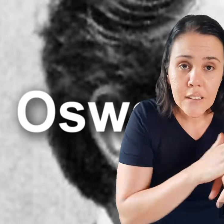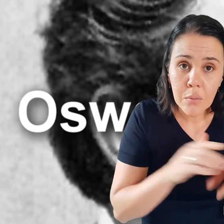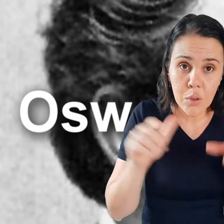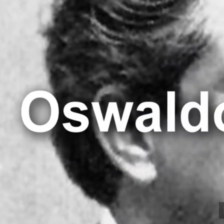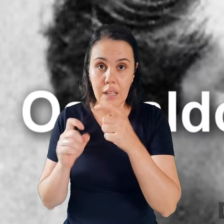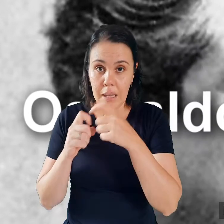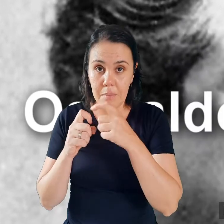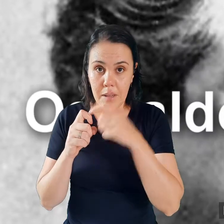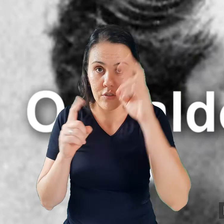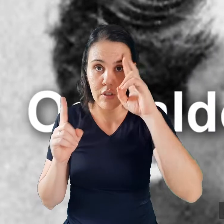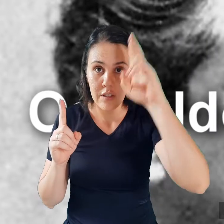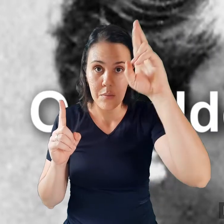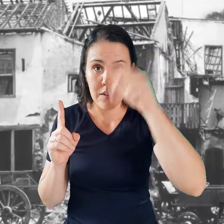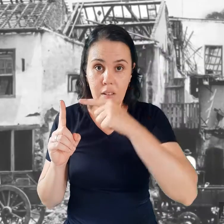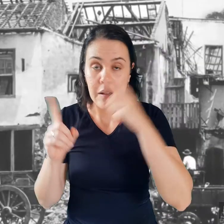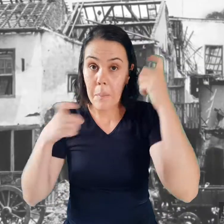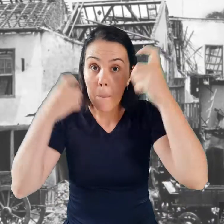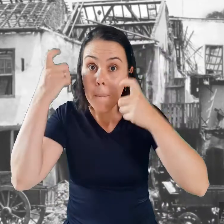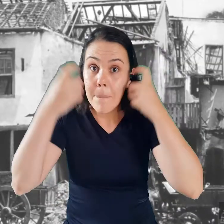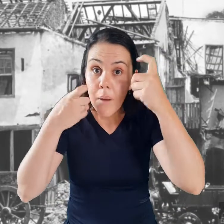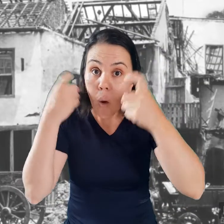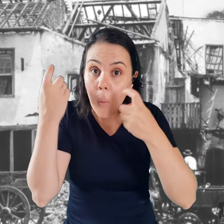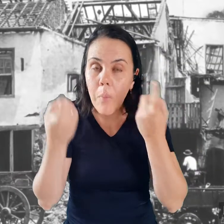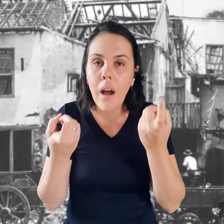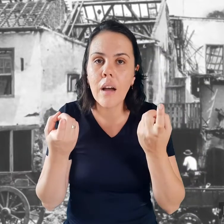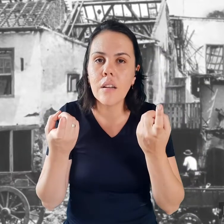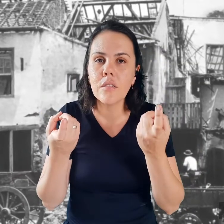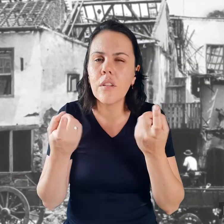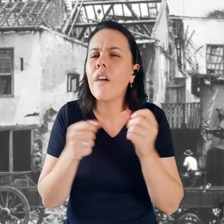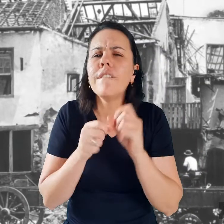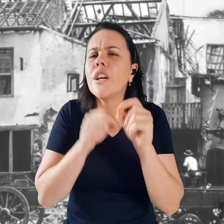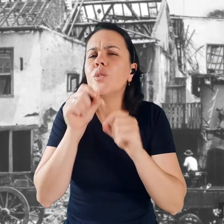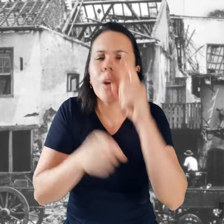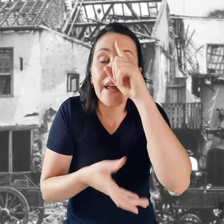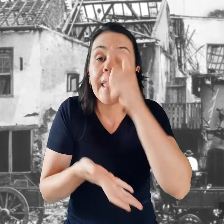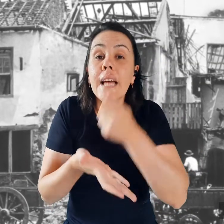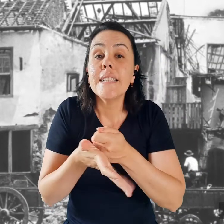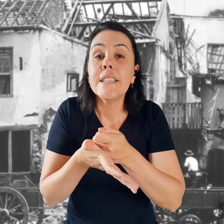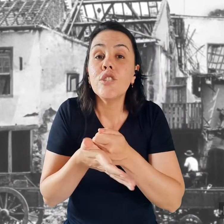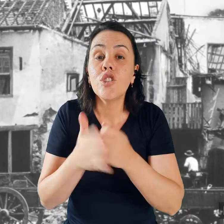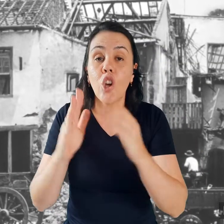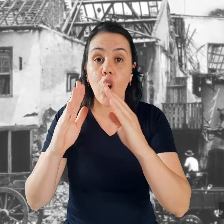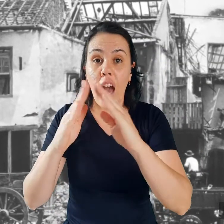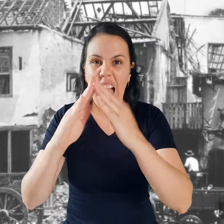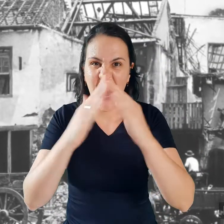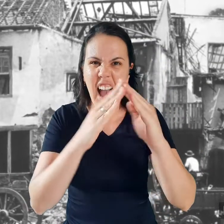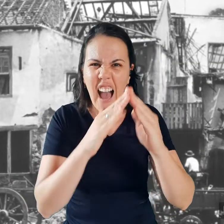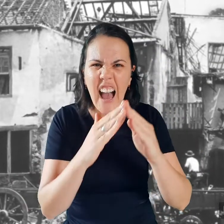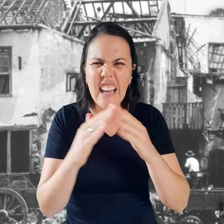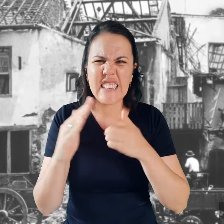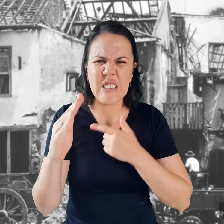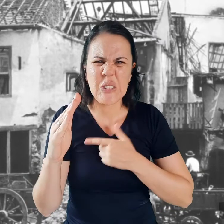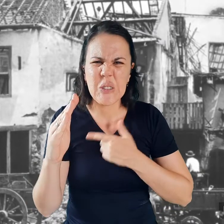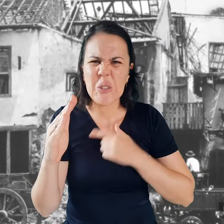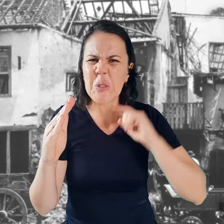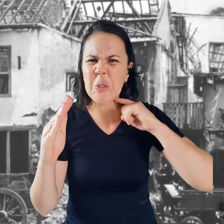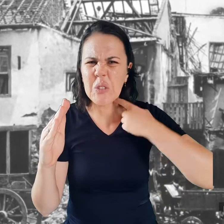Ele era um médico responsável e estava preocupado. Ele decidiu então fazer o quê? Aquelas casas, favelas, todo aquele